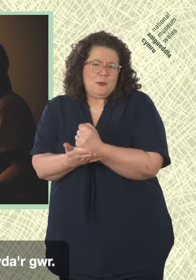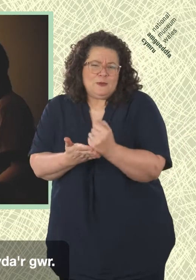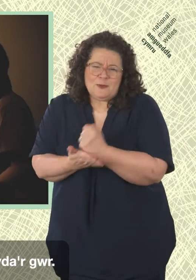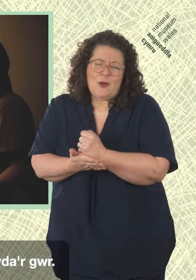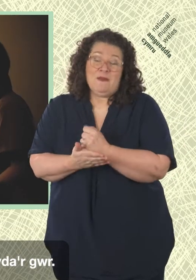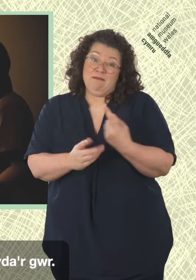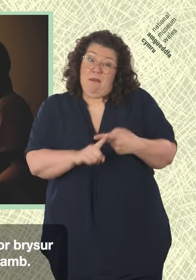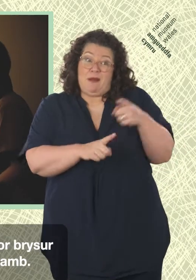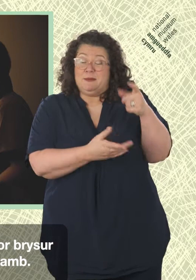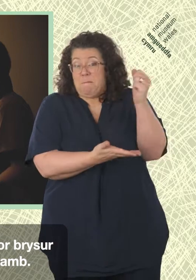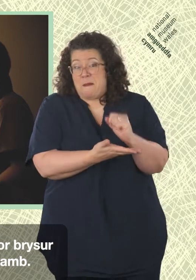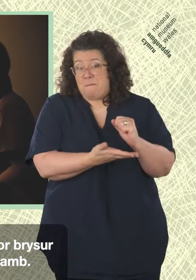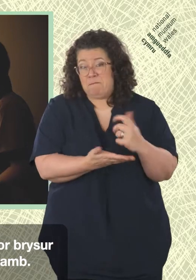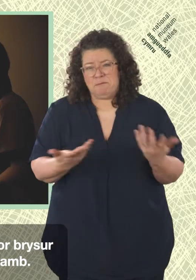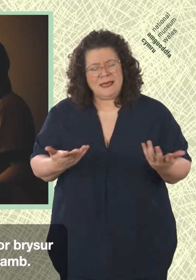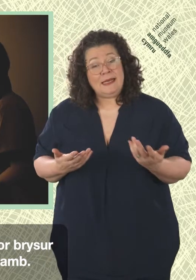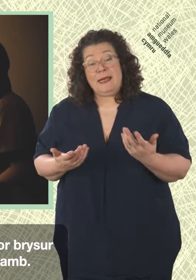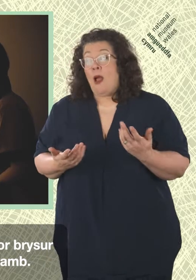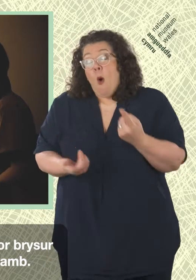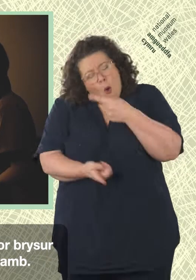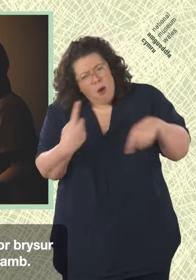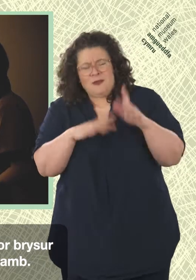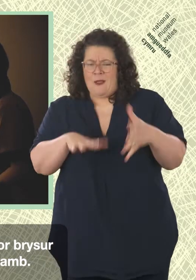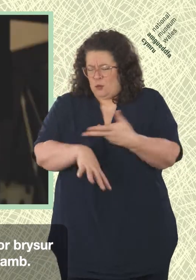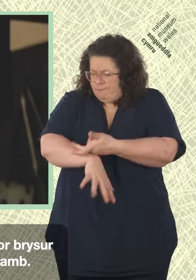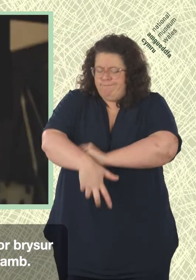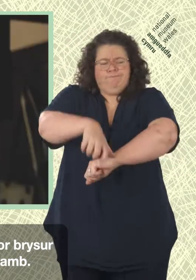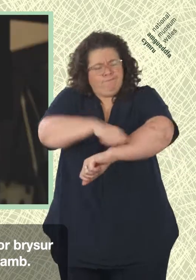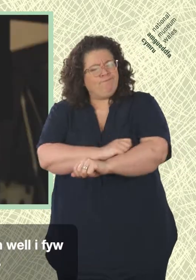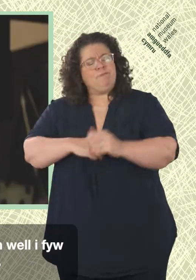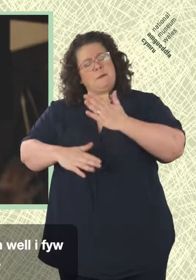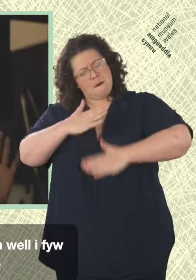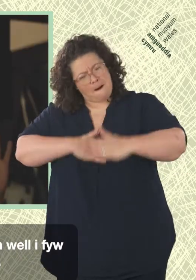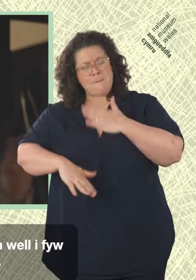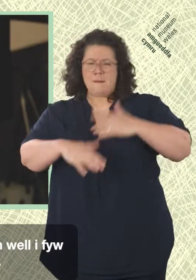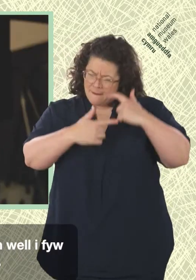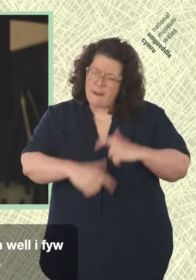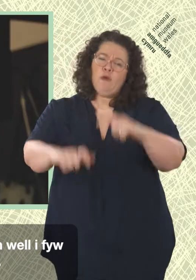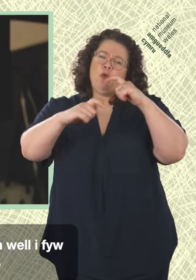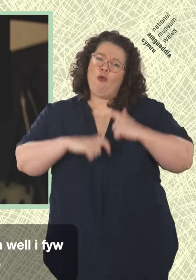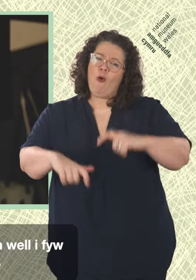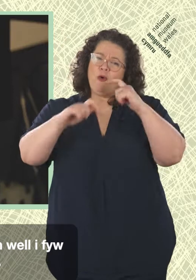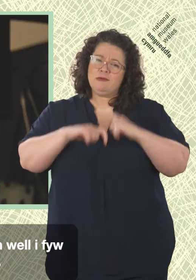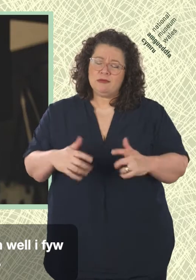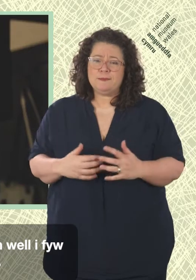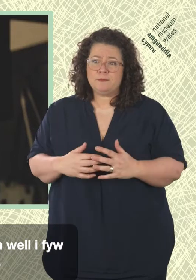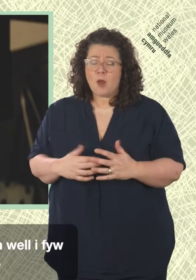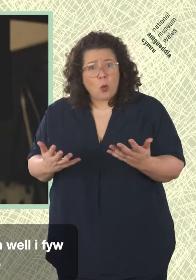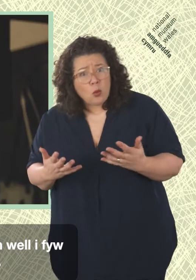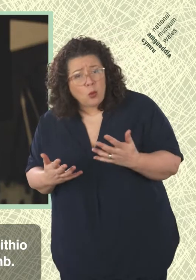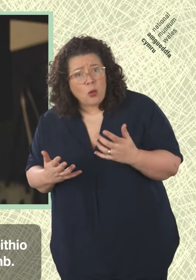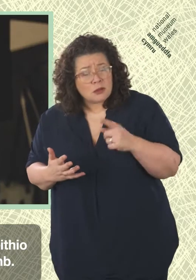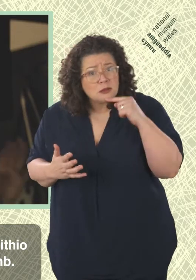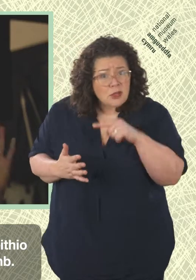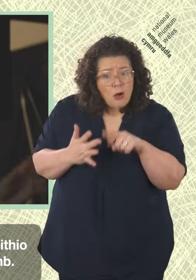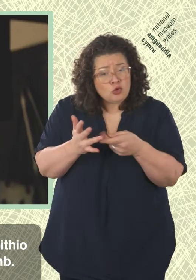fusnes gyda'r gŵr. Mae rhaid bod chi mor brysur rhwng fan hyn ar lam. Wel, does dim un man y well i fewn a Blaenwaun,